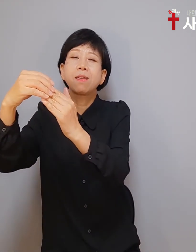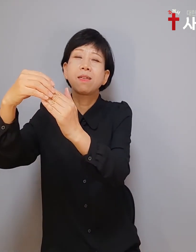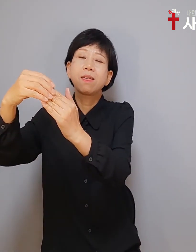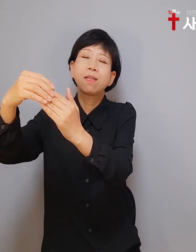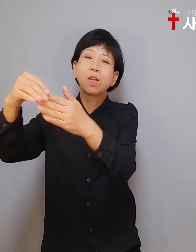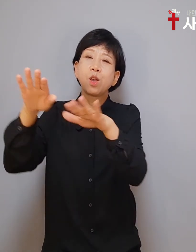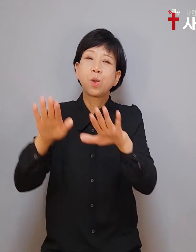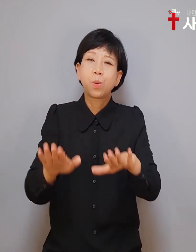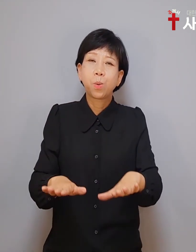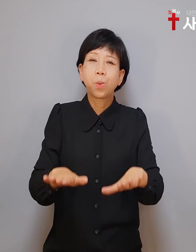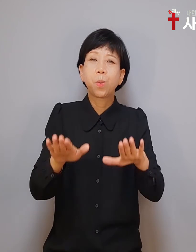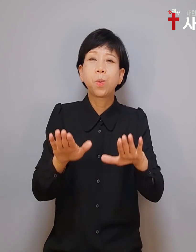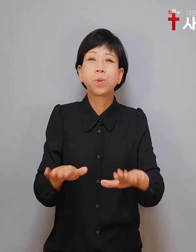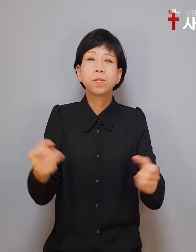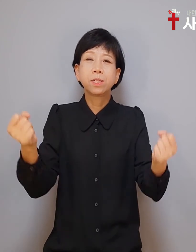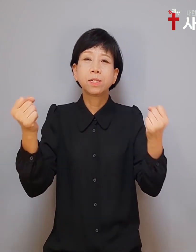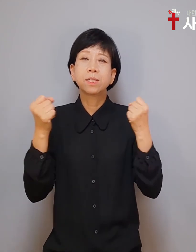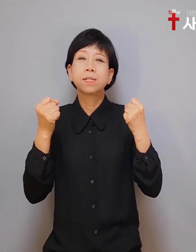인도하네.